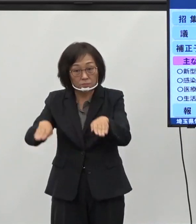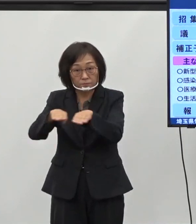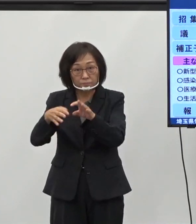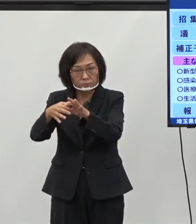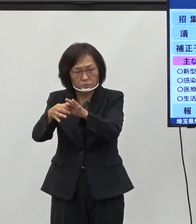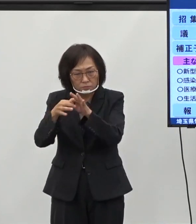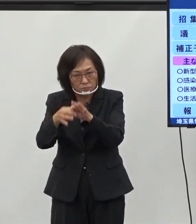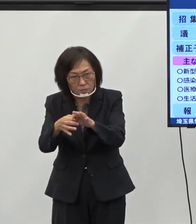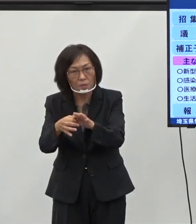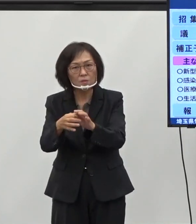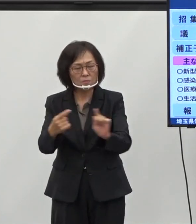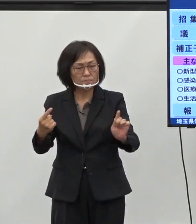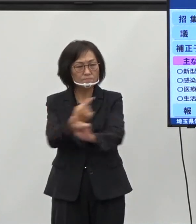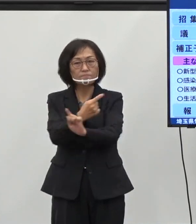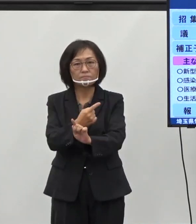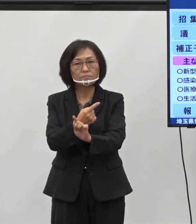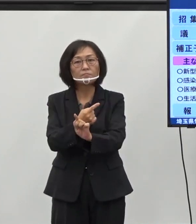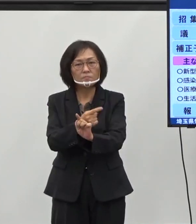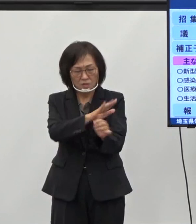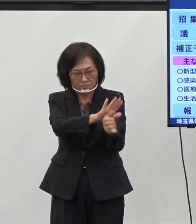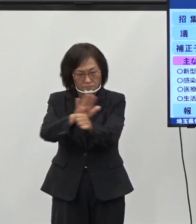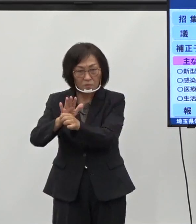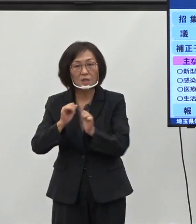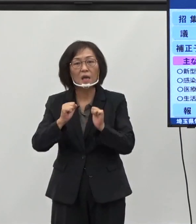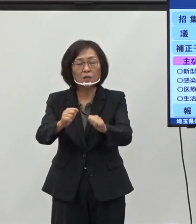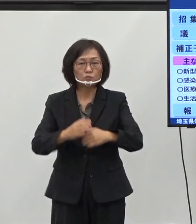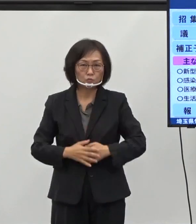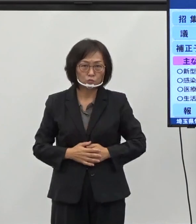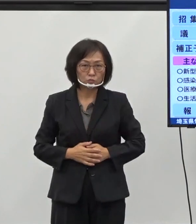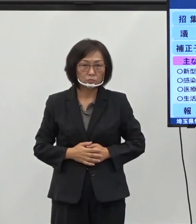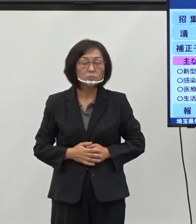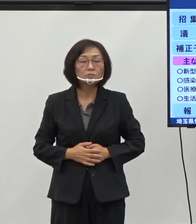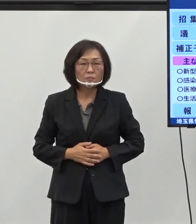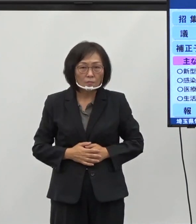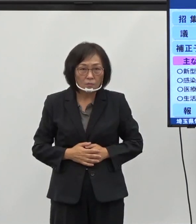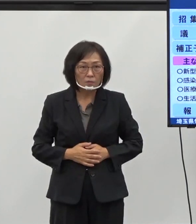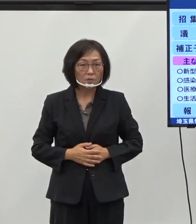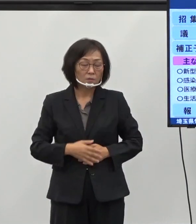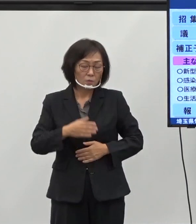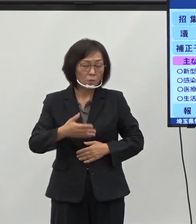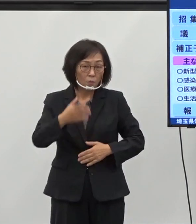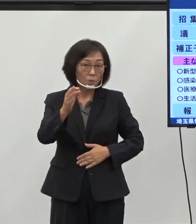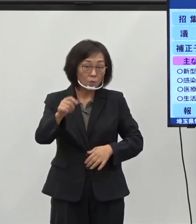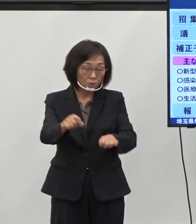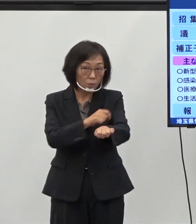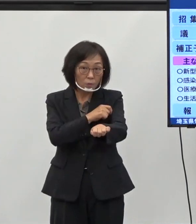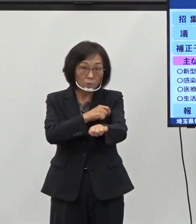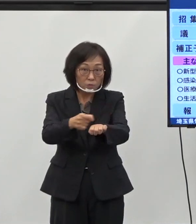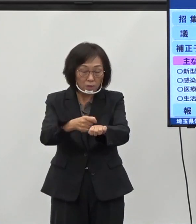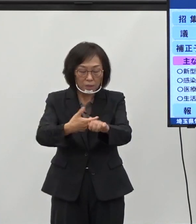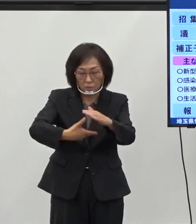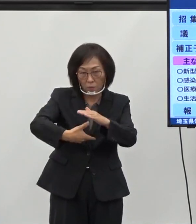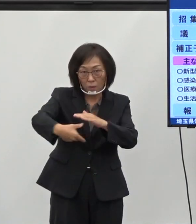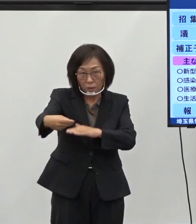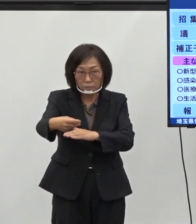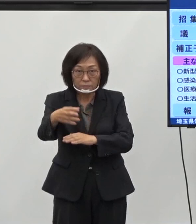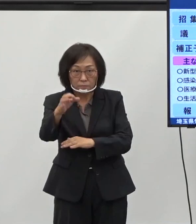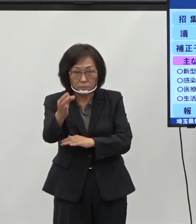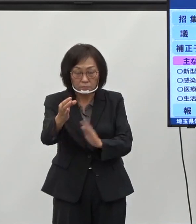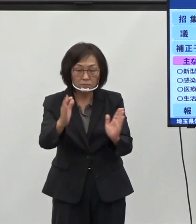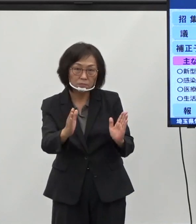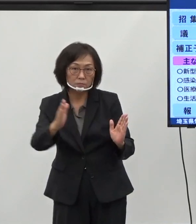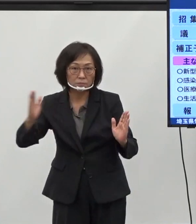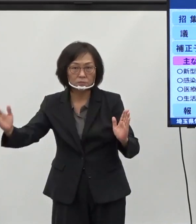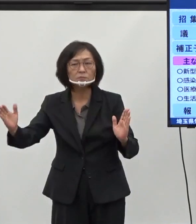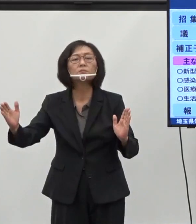さらには生活福祉資金特例貸付の受付期間を延長することによって、生